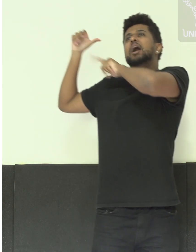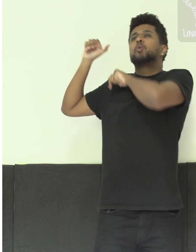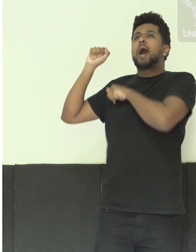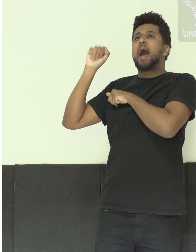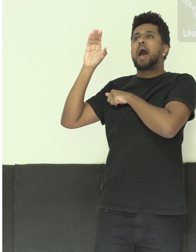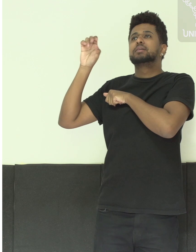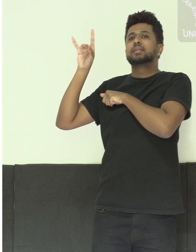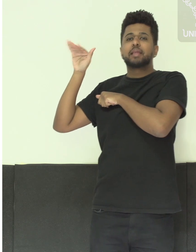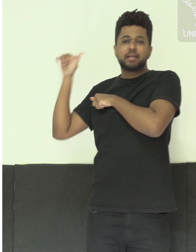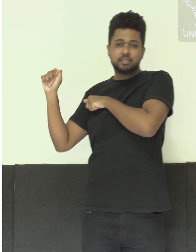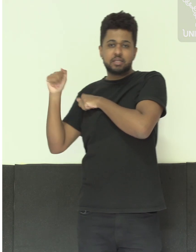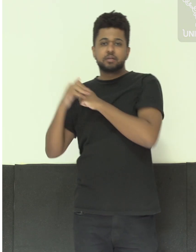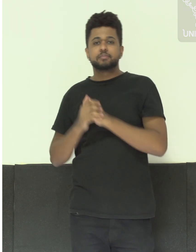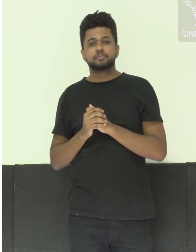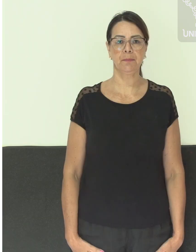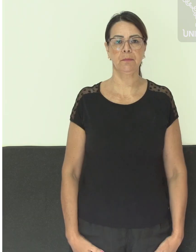ascendência.